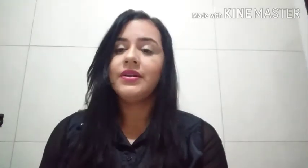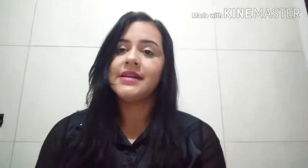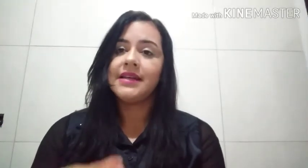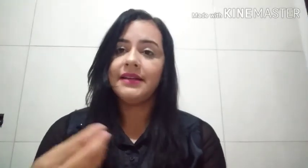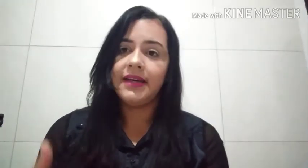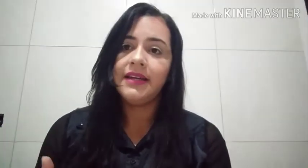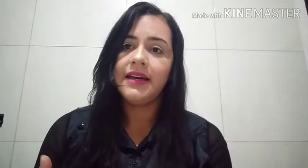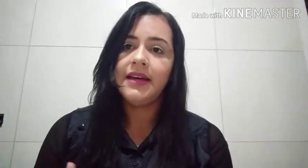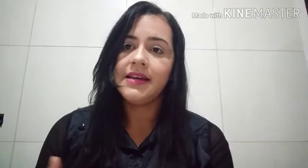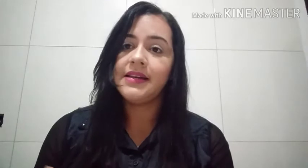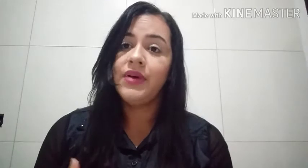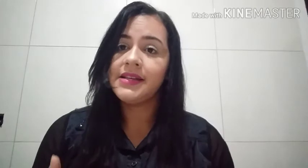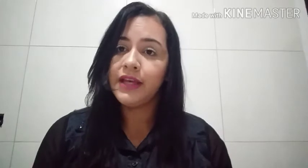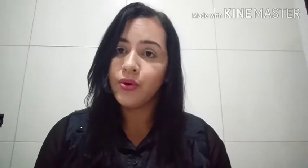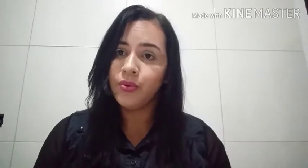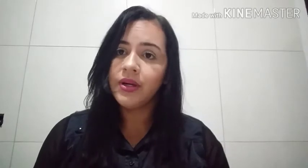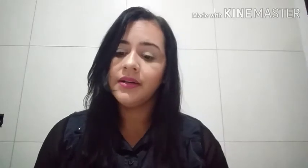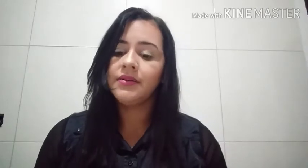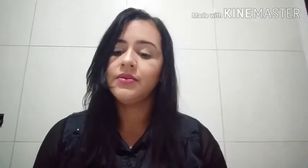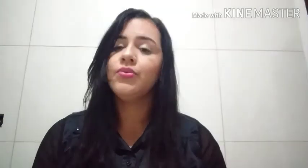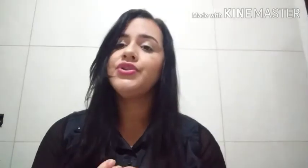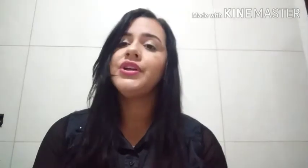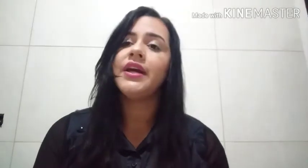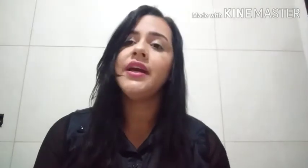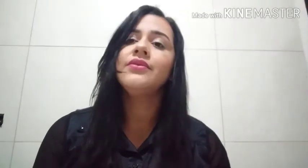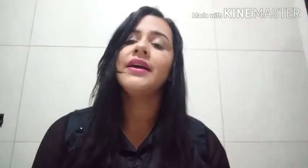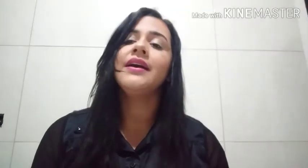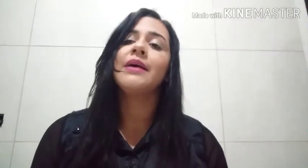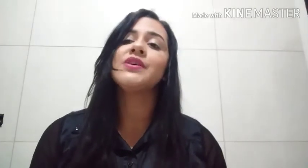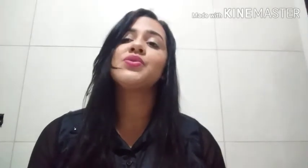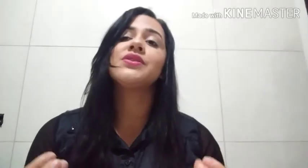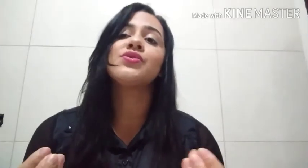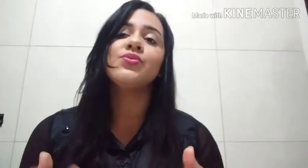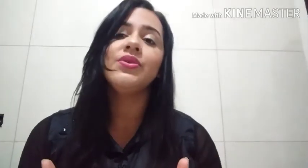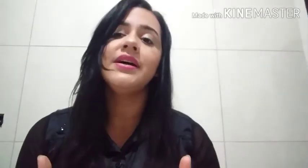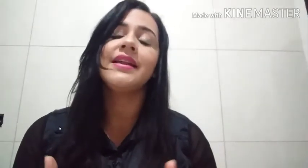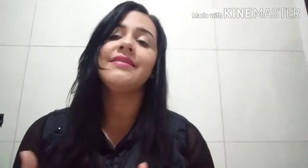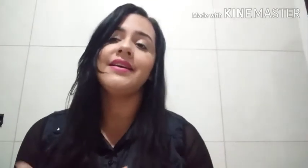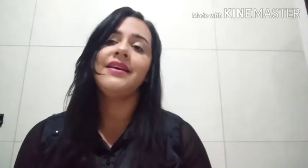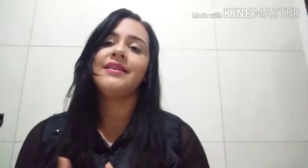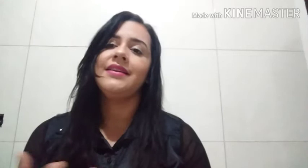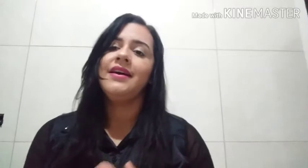essa lei, né, assegura o direito, né, que a pessoa surda ela tem a